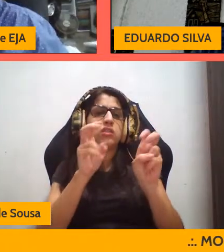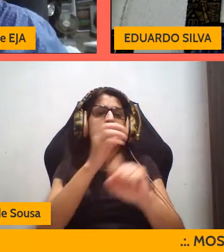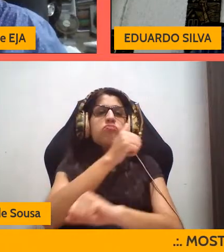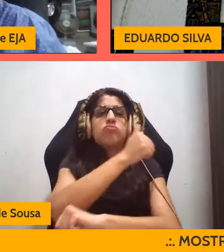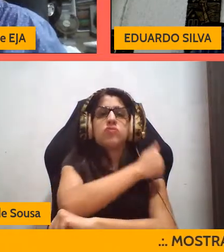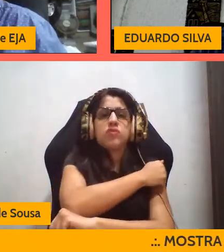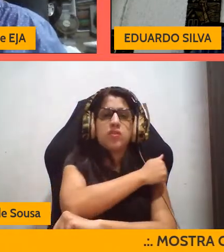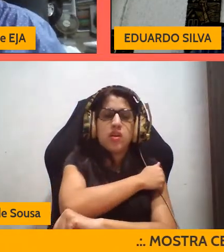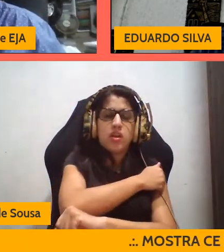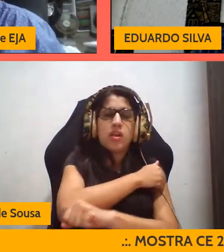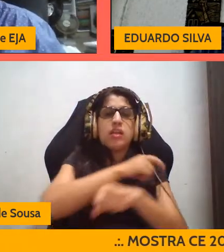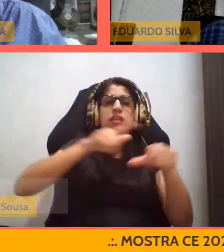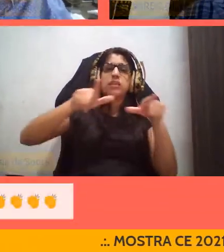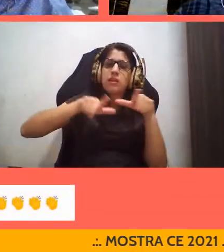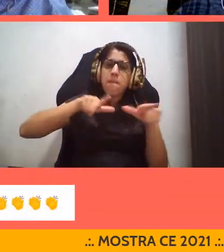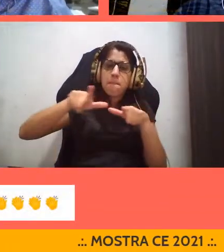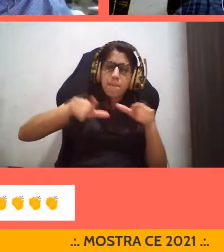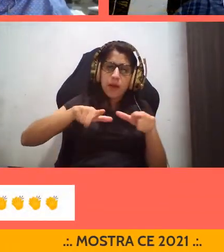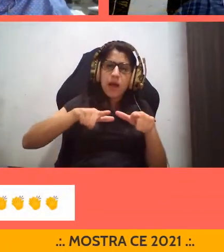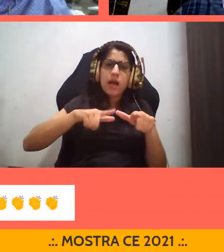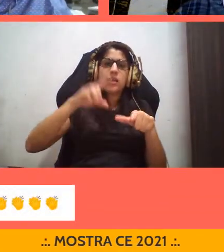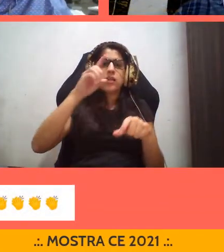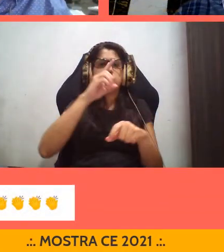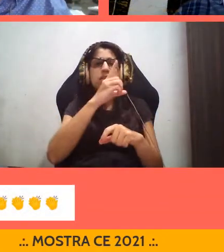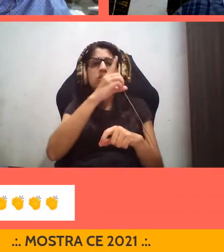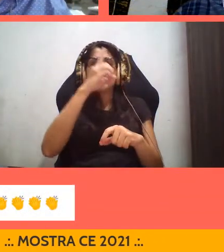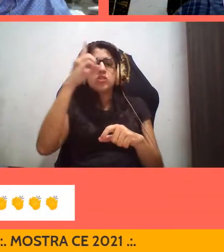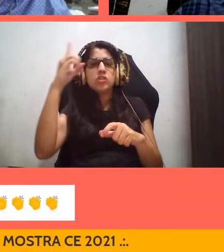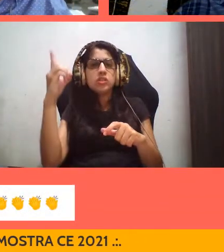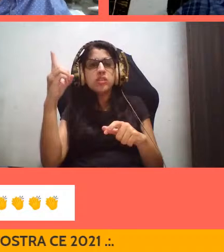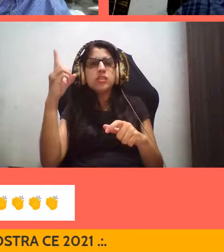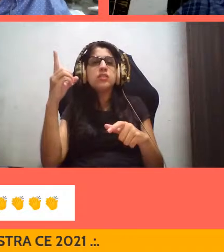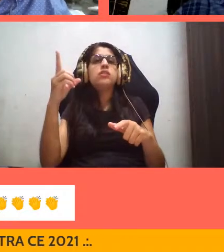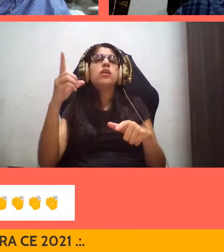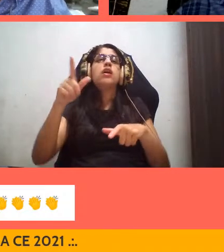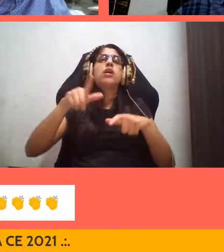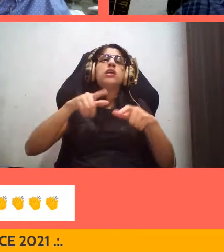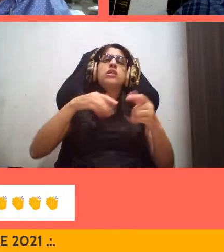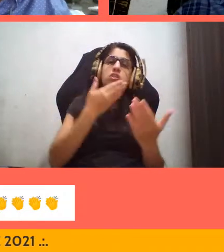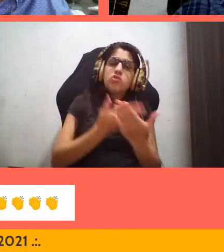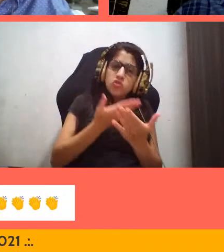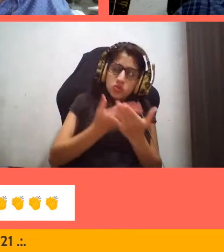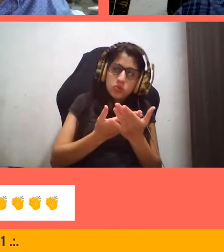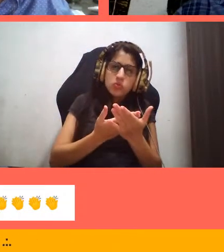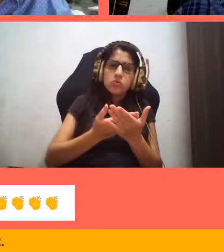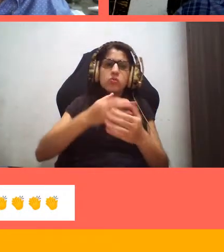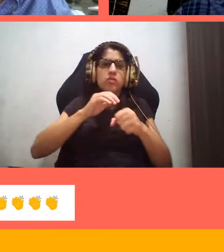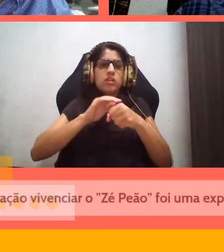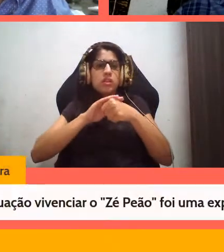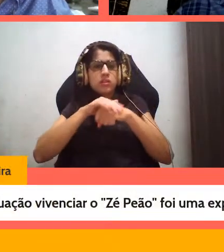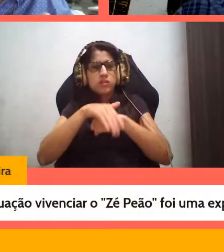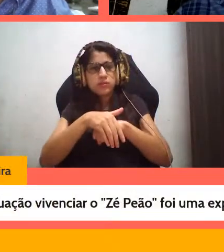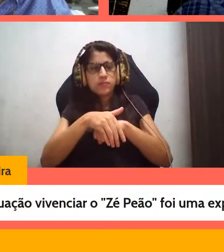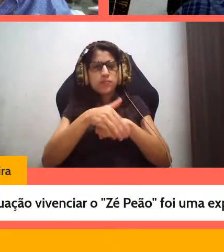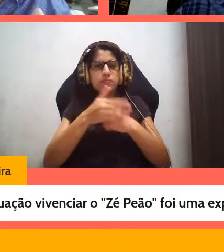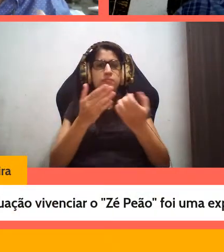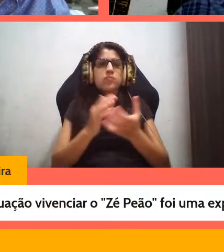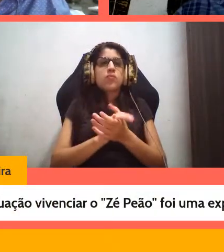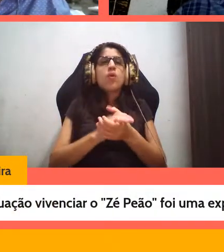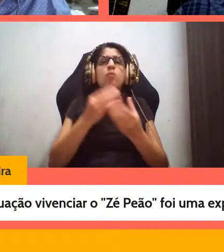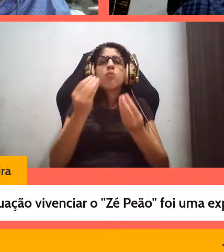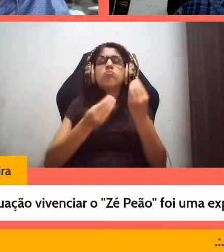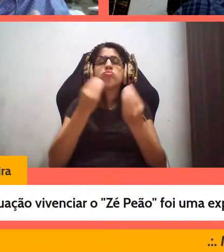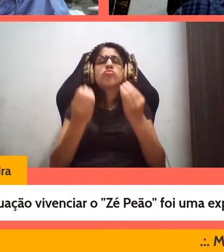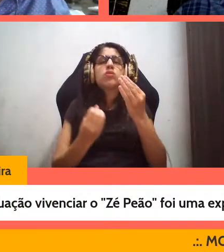trabalho de dia e estudar à noite, né? Como envolver, como criar esse